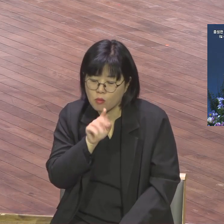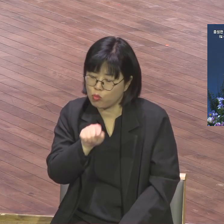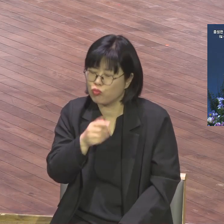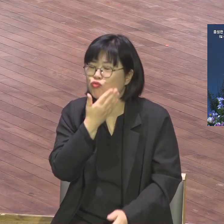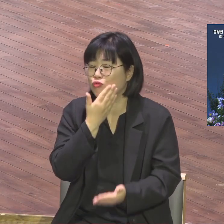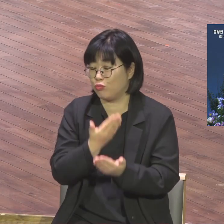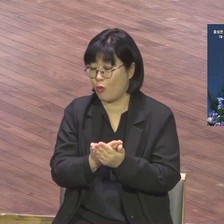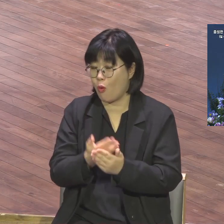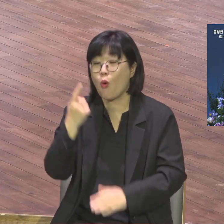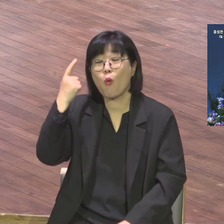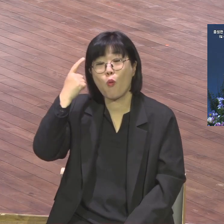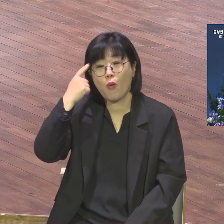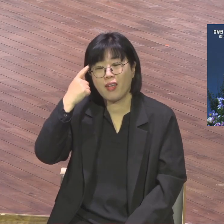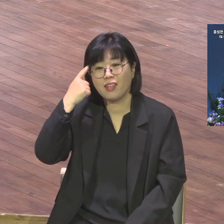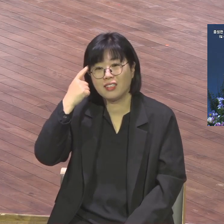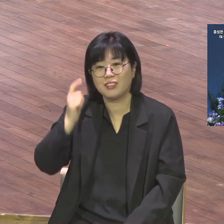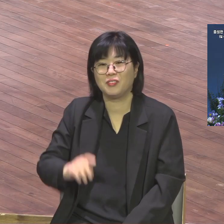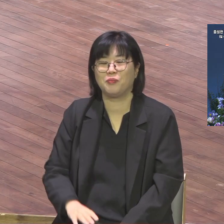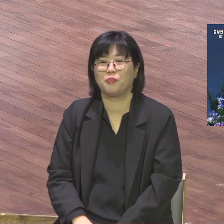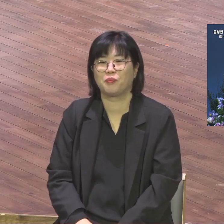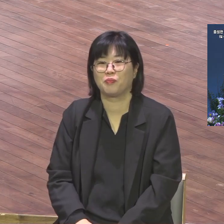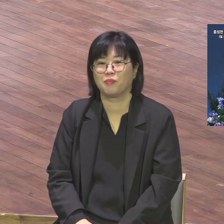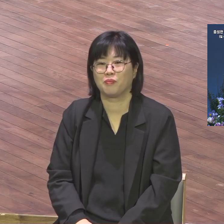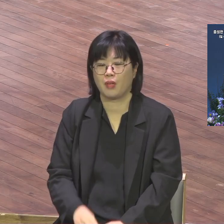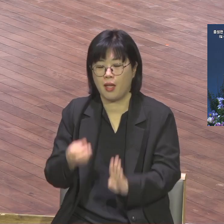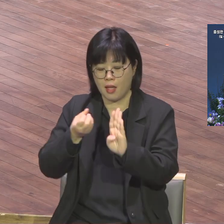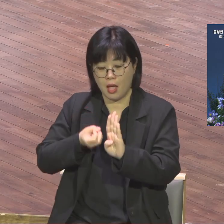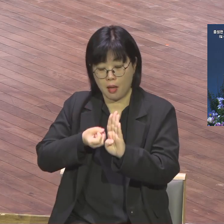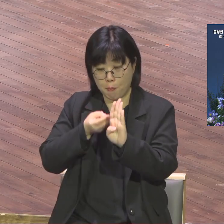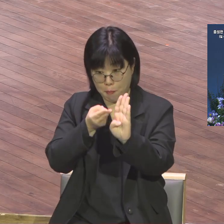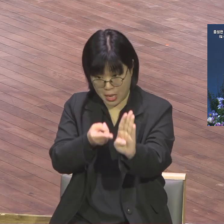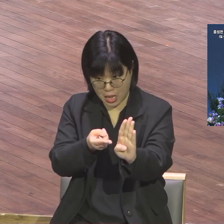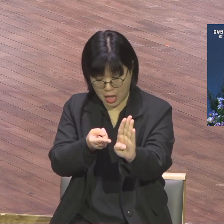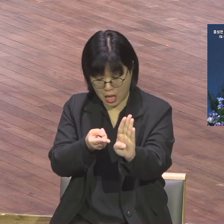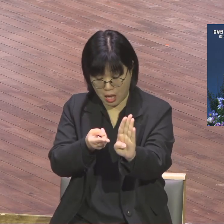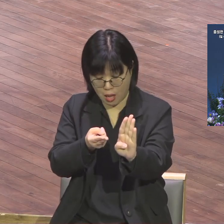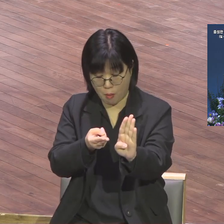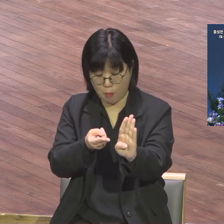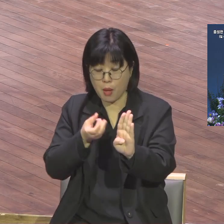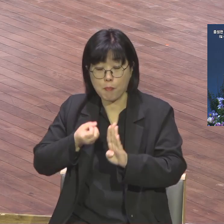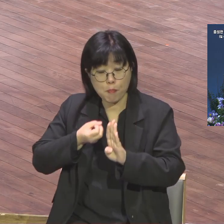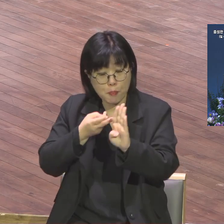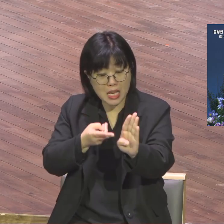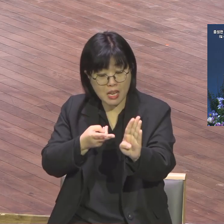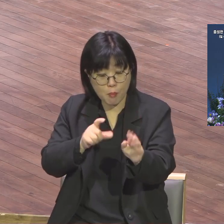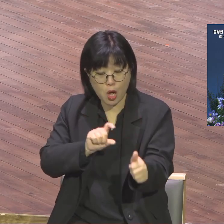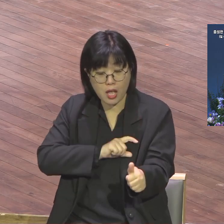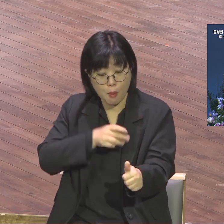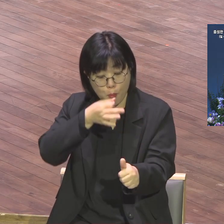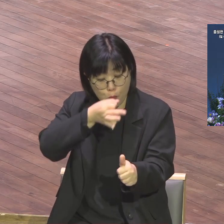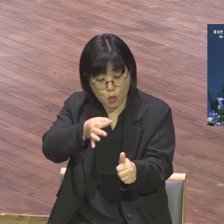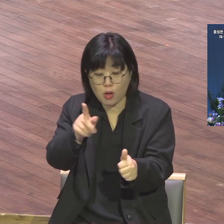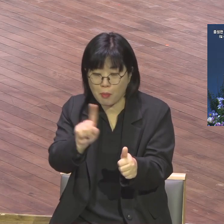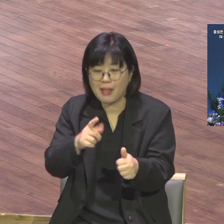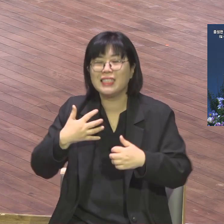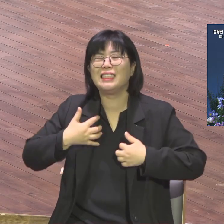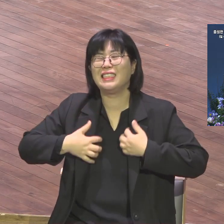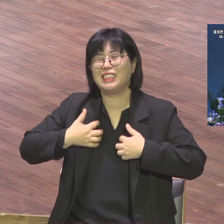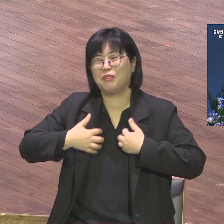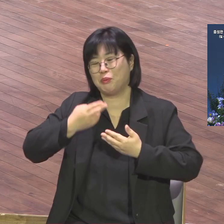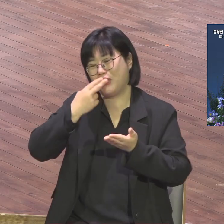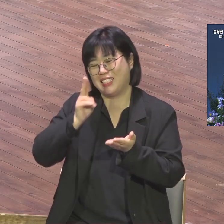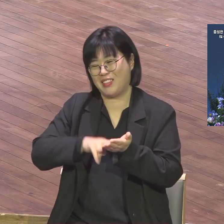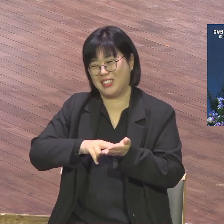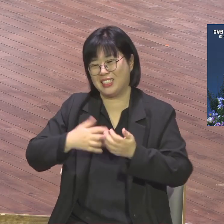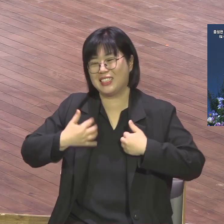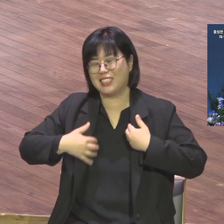있습니다. 빌립보서 그러면 기쁨의 서신이라, 기쁨의 서신이라 라는 별칭이